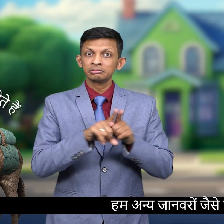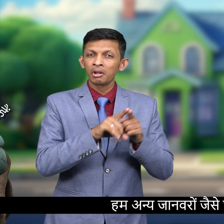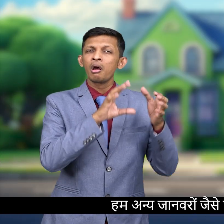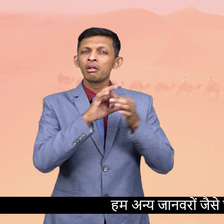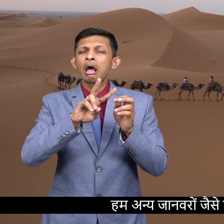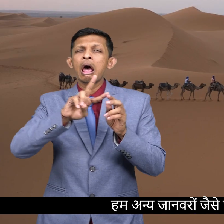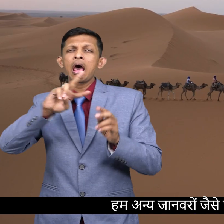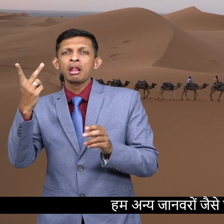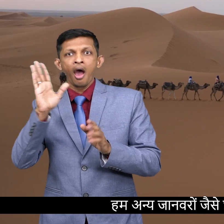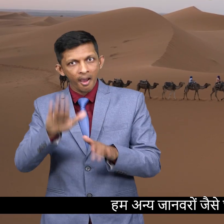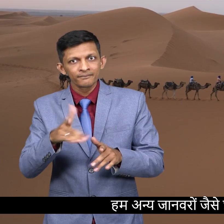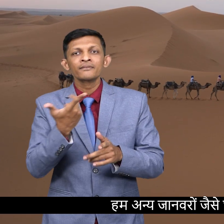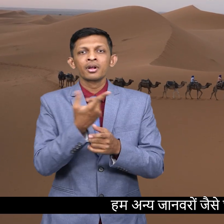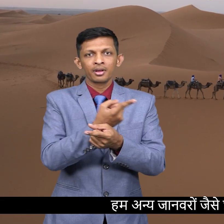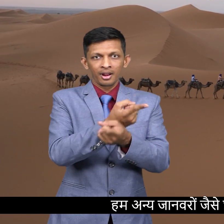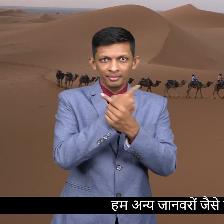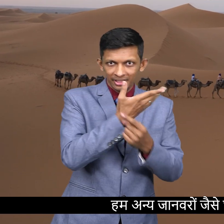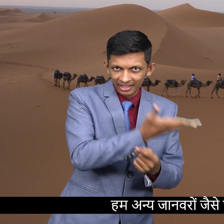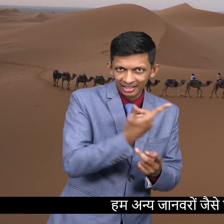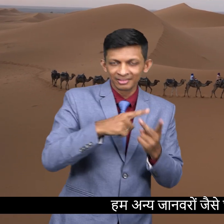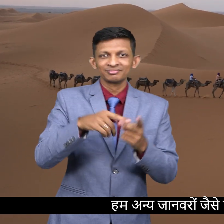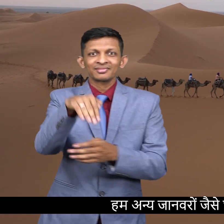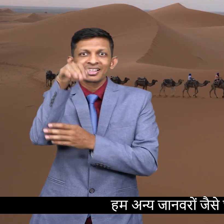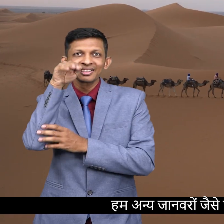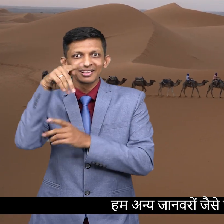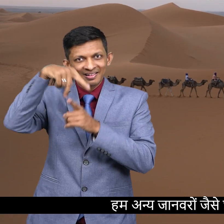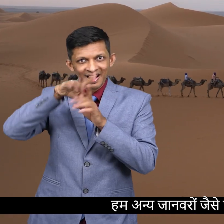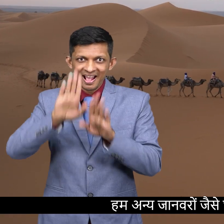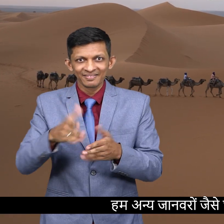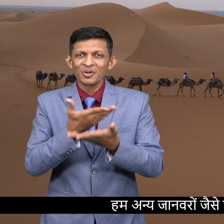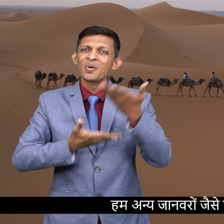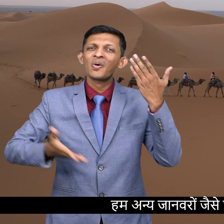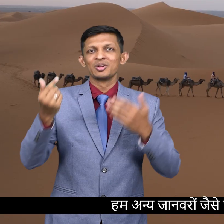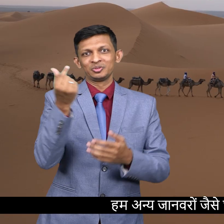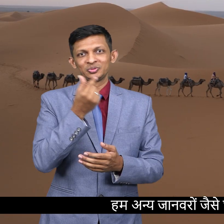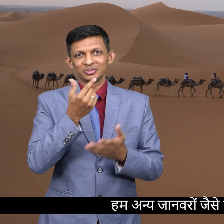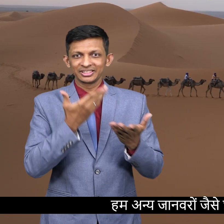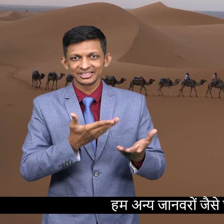हम अन्य जानवरों जैसे घोड़े और ऊंट का भी उपयोग करते हैं।